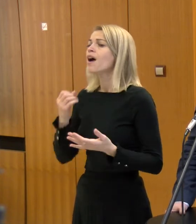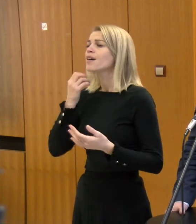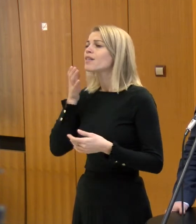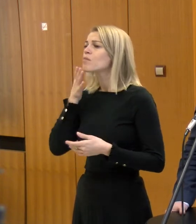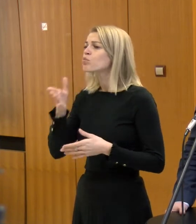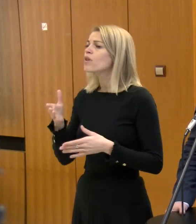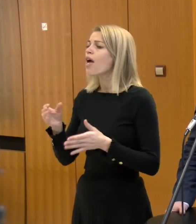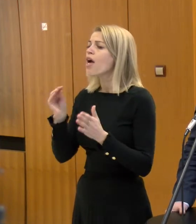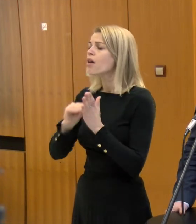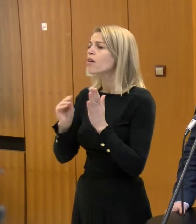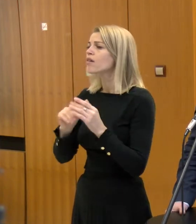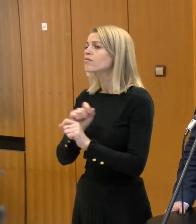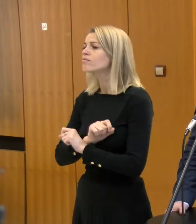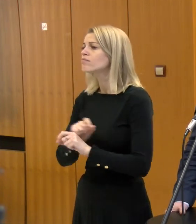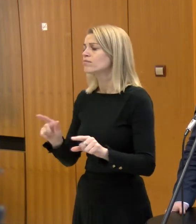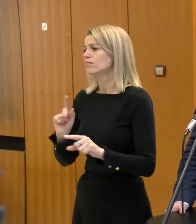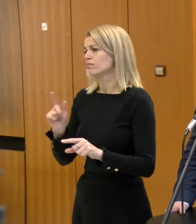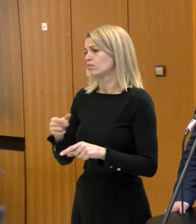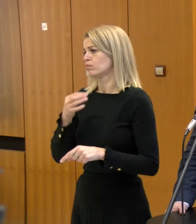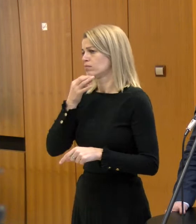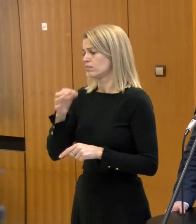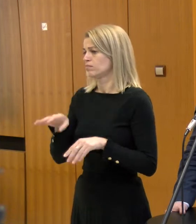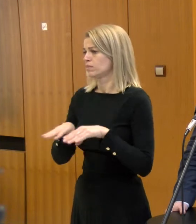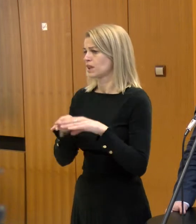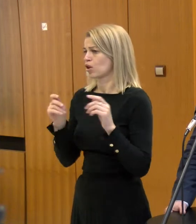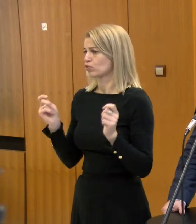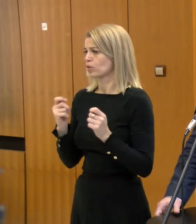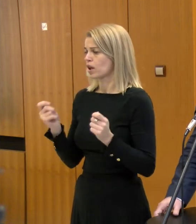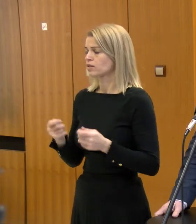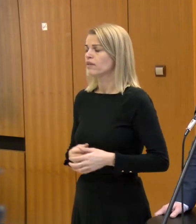bude vypísané, sa musíte opýtať pána ministra hospodárstva.